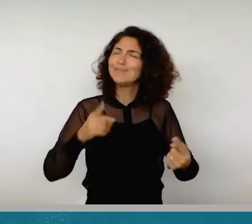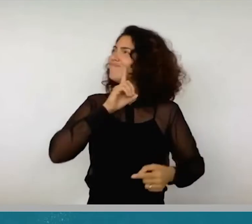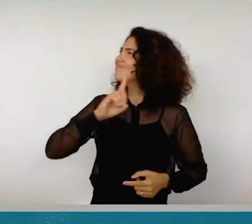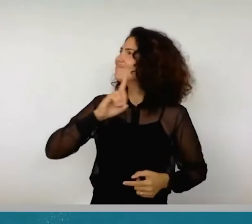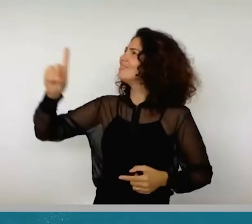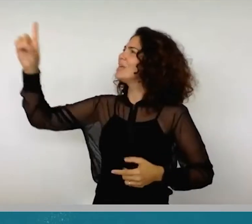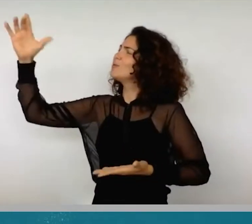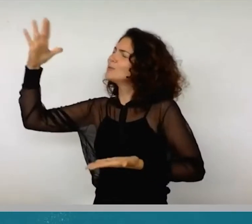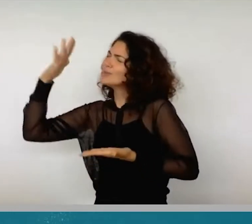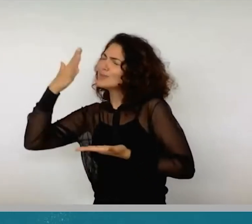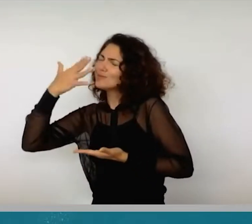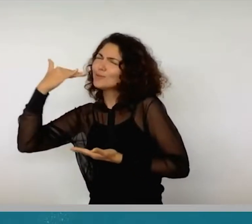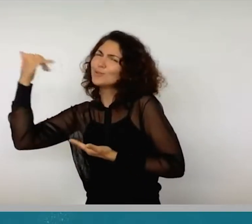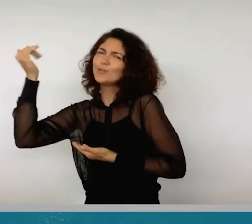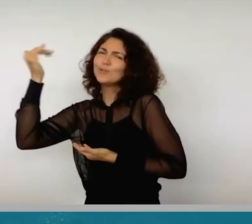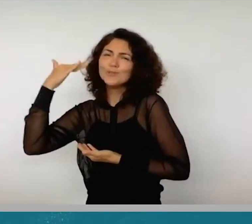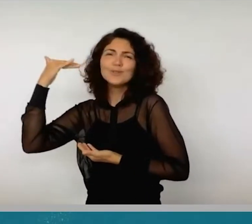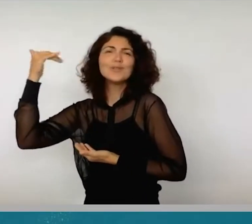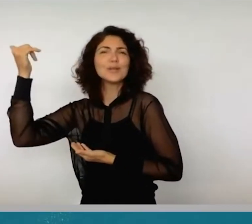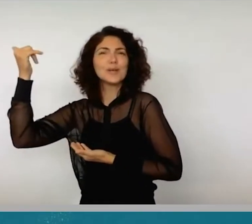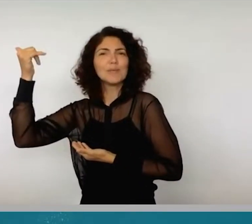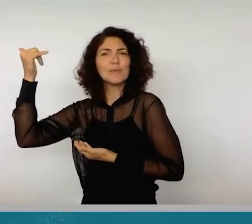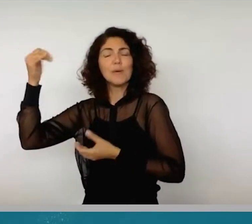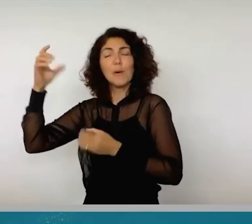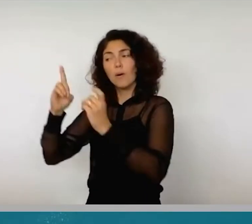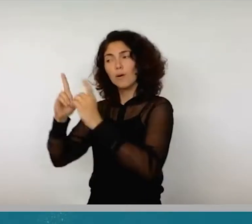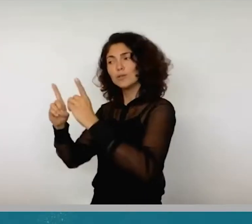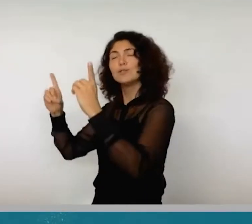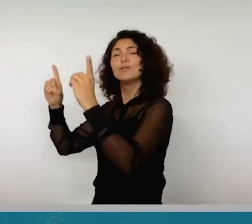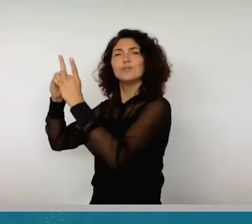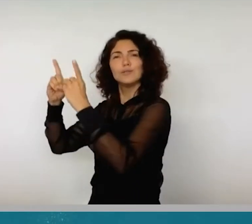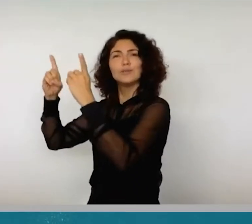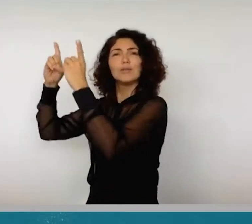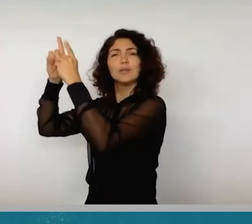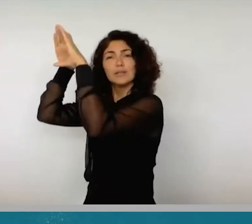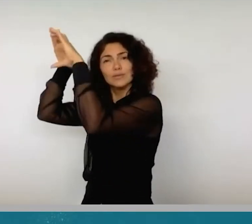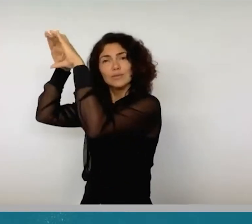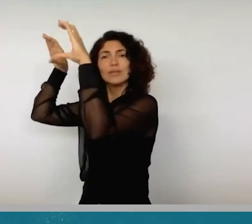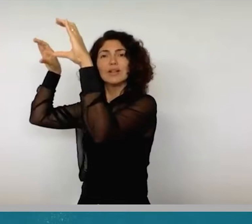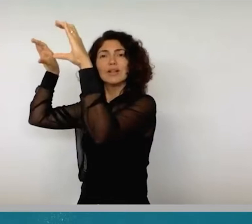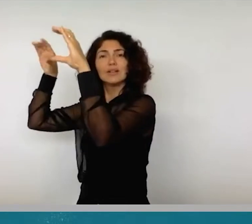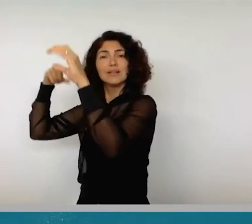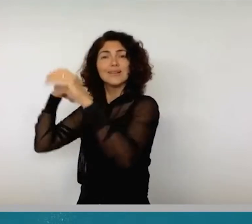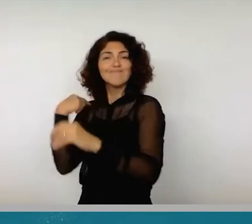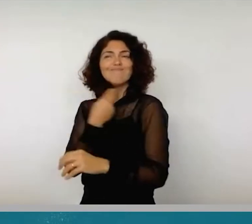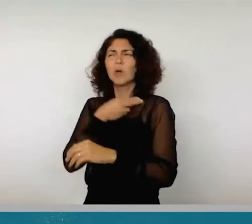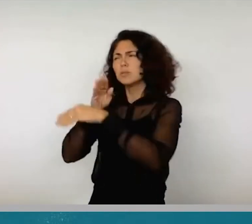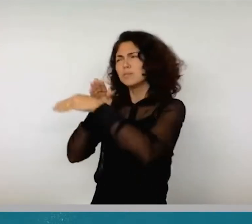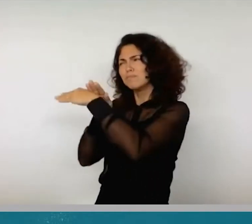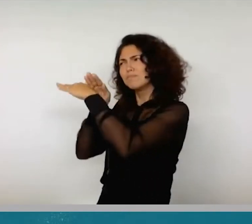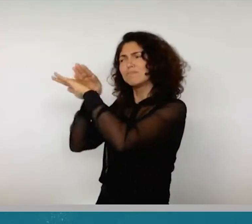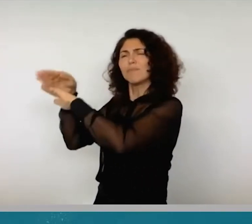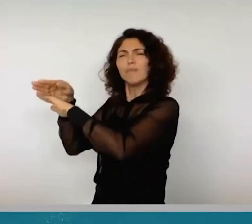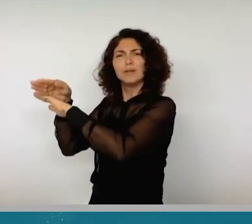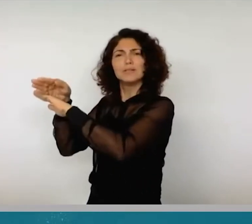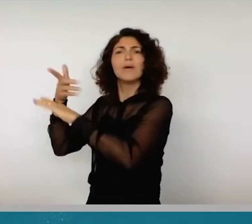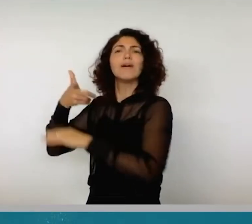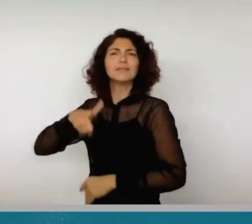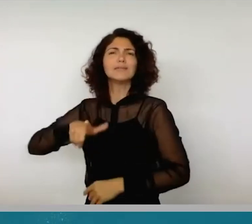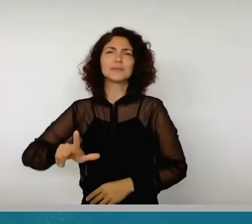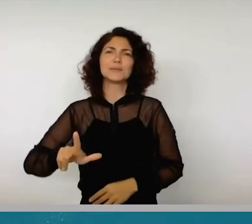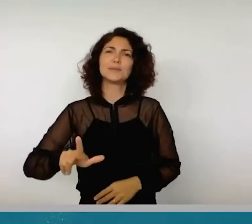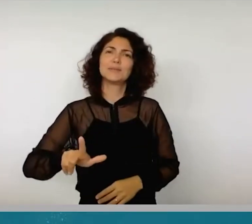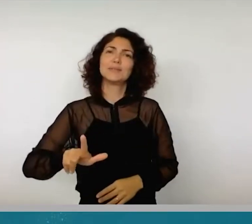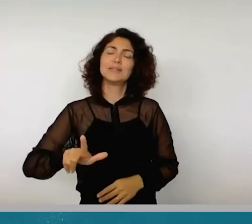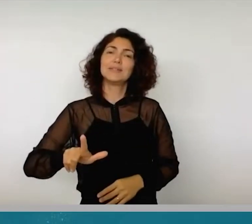nível, né? Efésios capítulo 2, capítulo 1, não só Cristo, né? Deus o ressuscitou